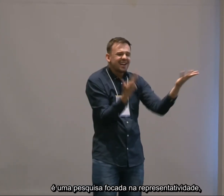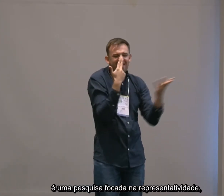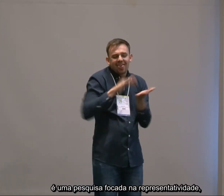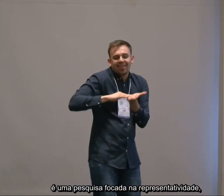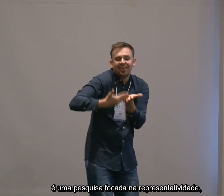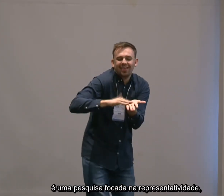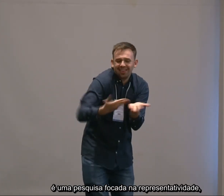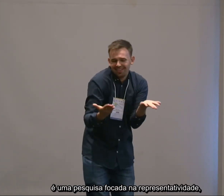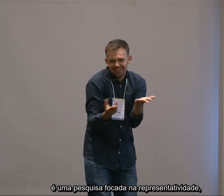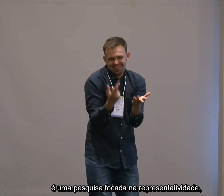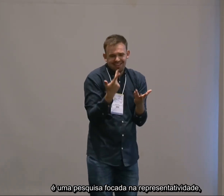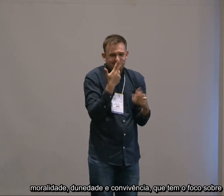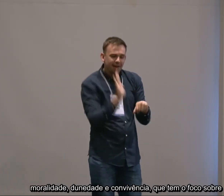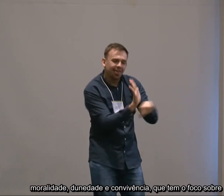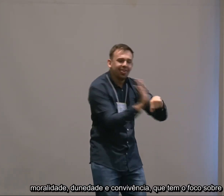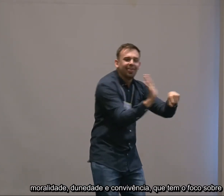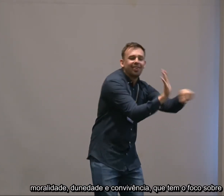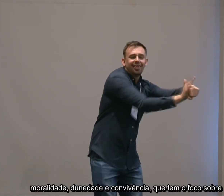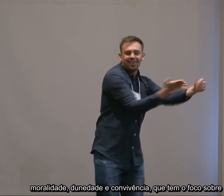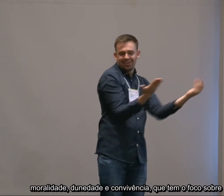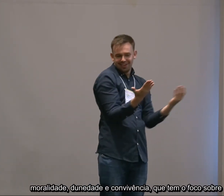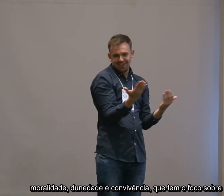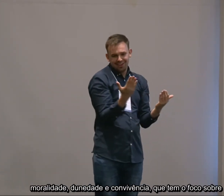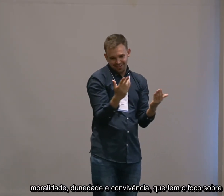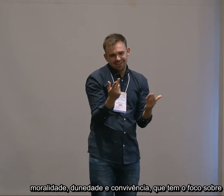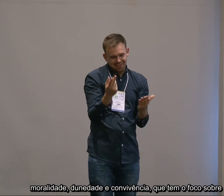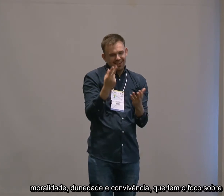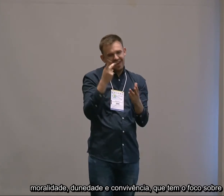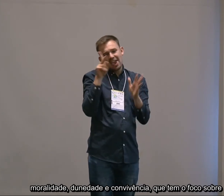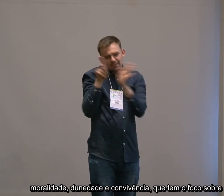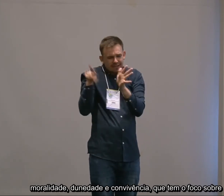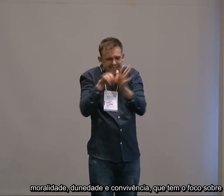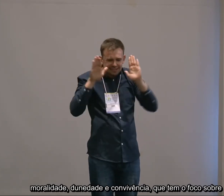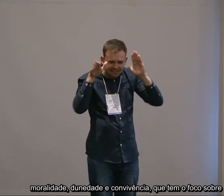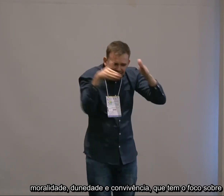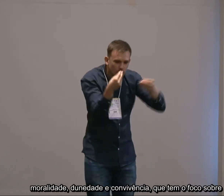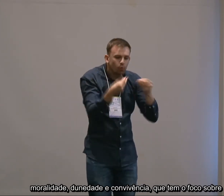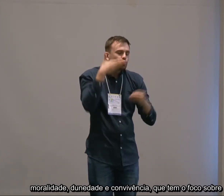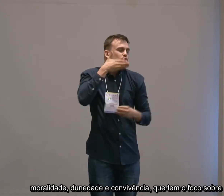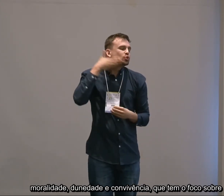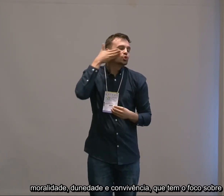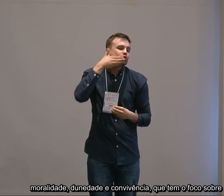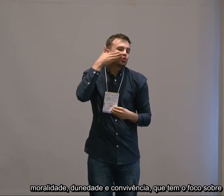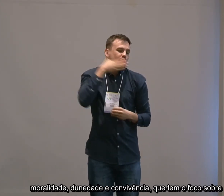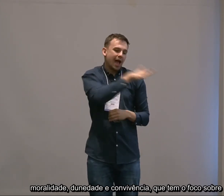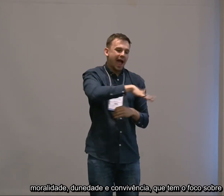na representatividade moralidade idoneidade e convivência que tem um foco sobre